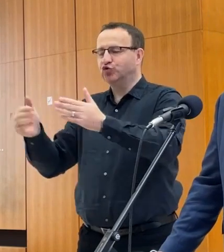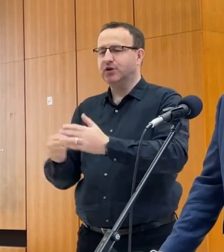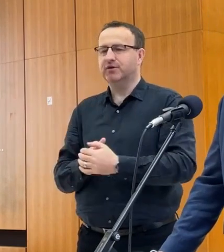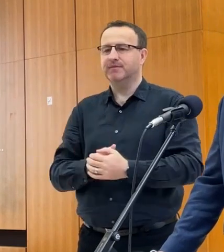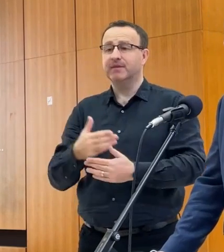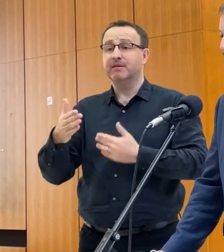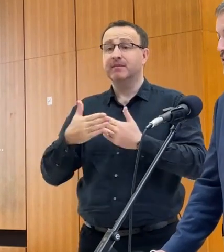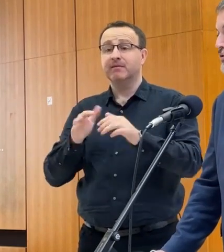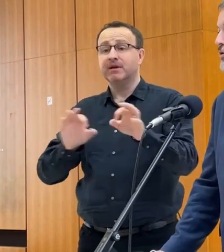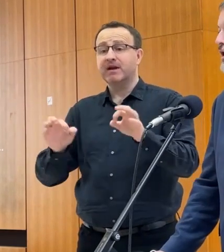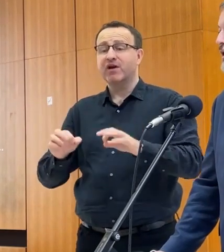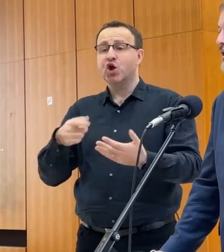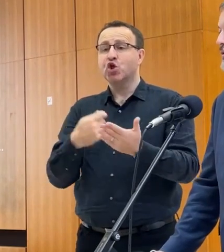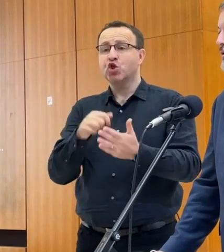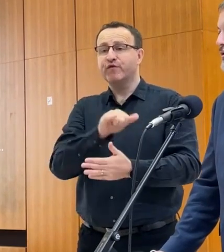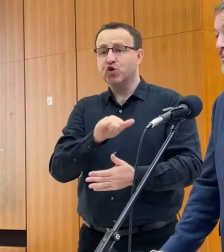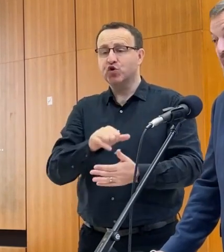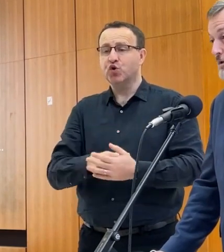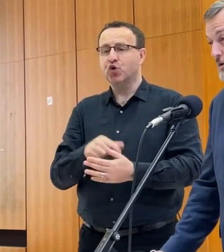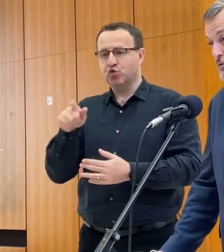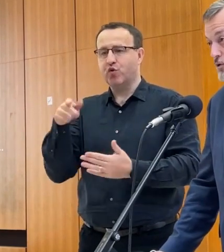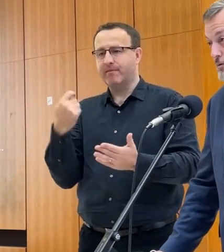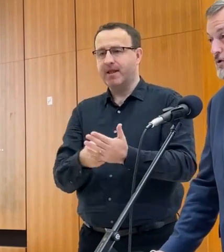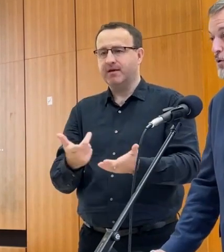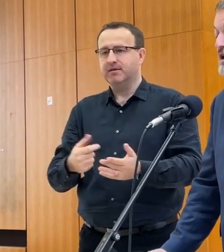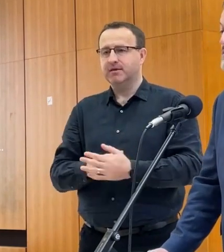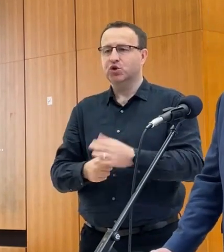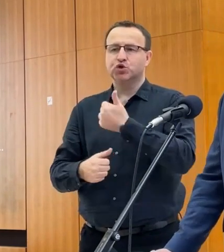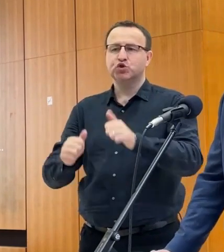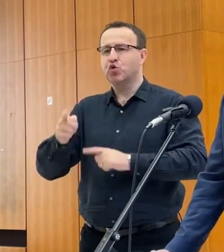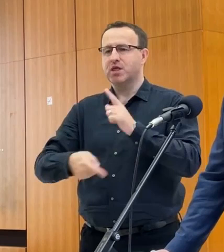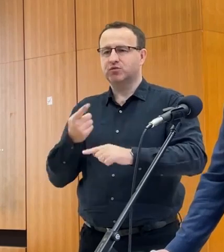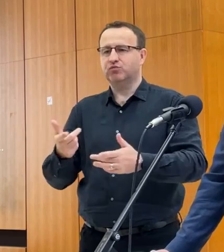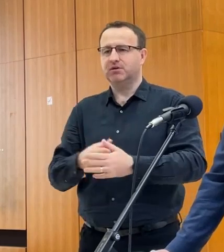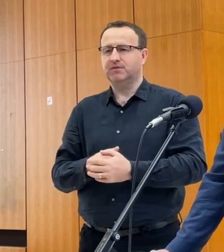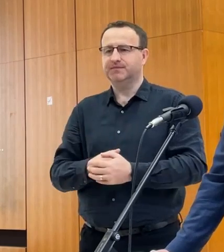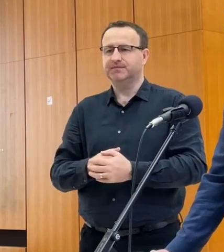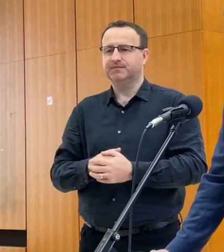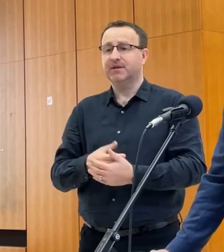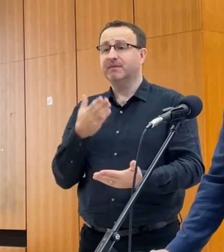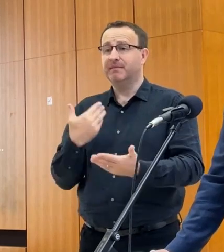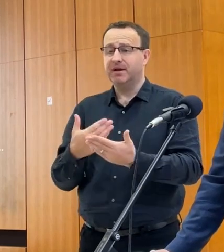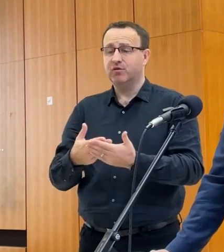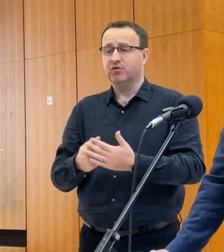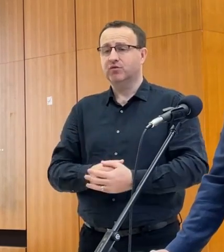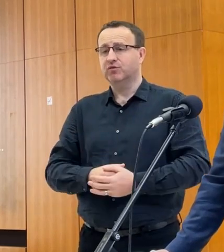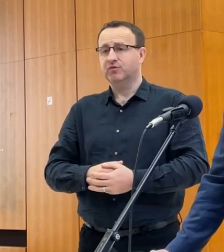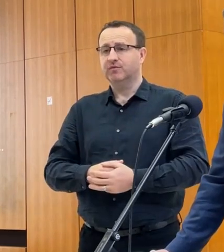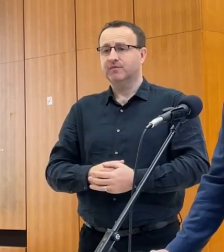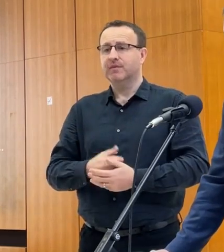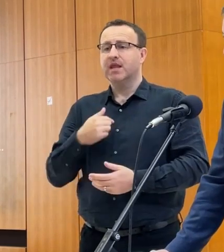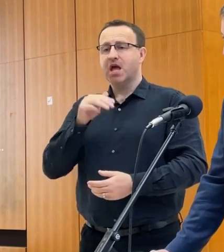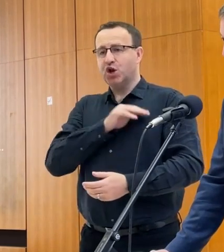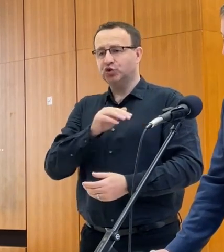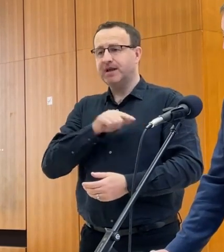pri príprave na dôchodok to platí akože stonásobne. Čiže práve preto, že